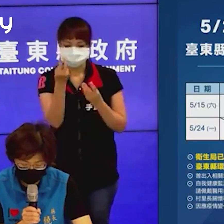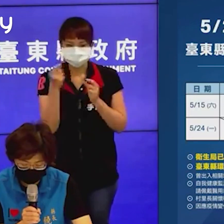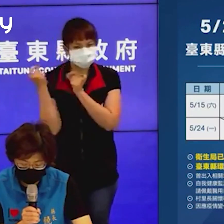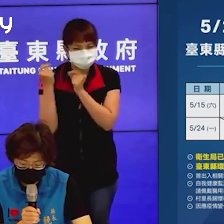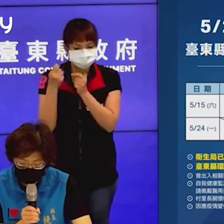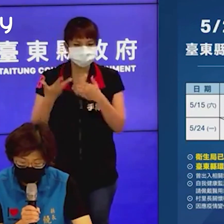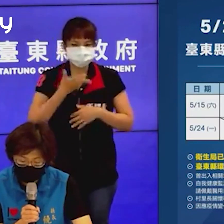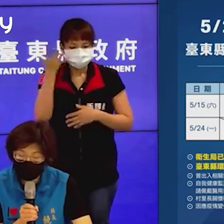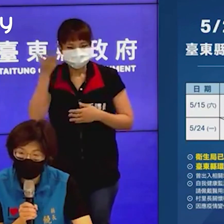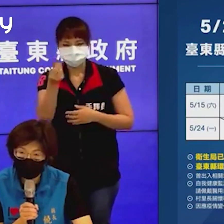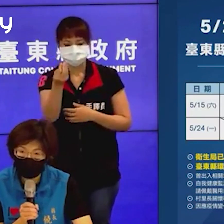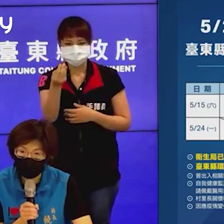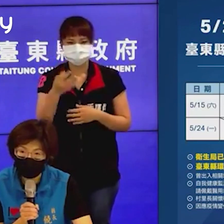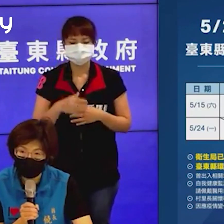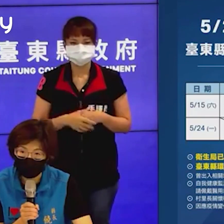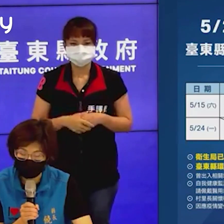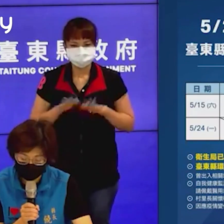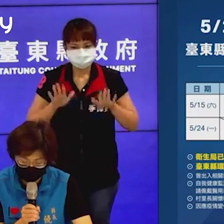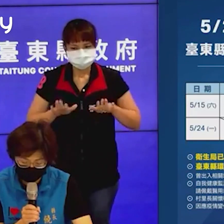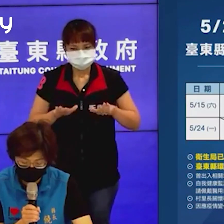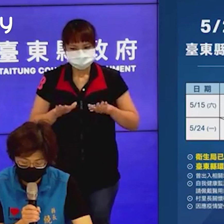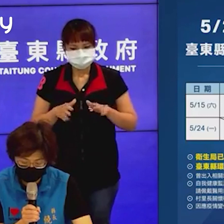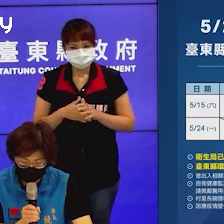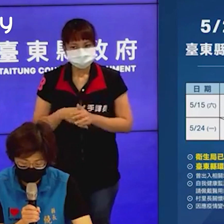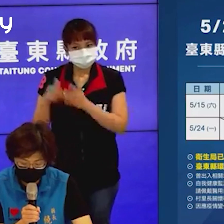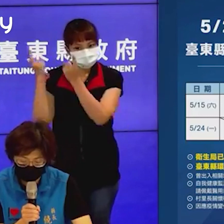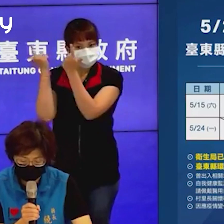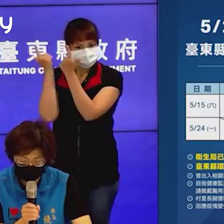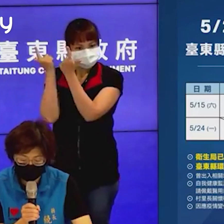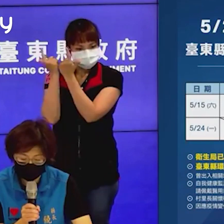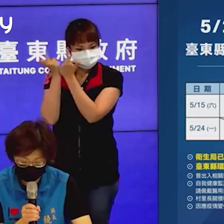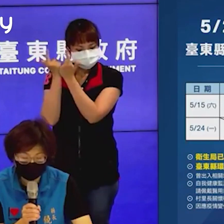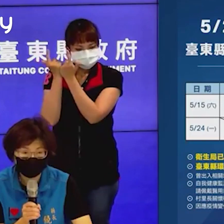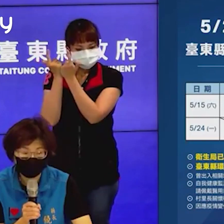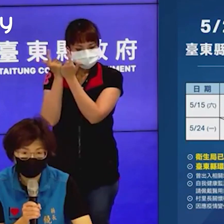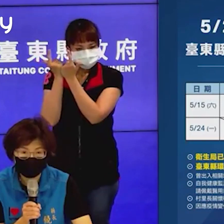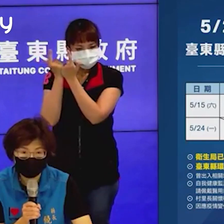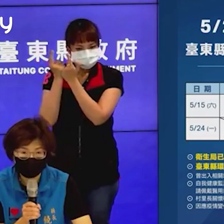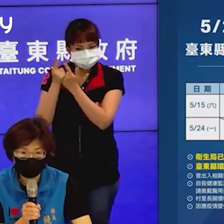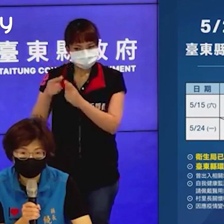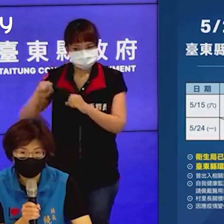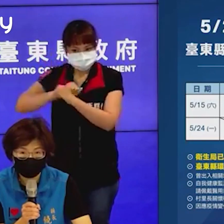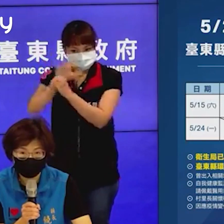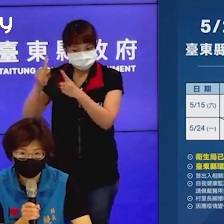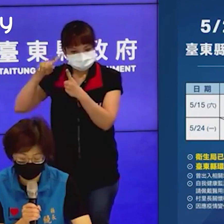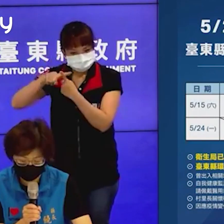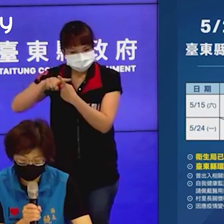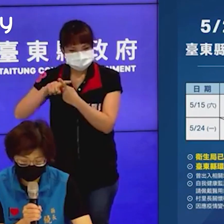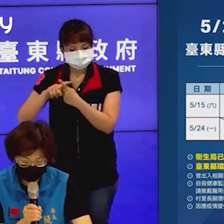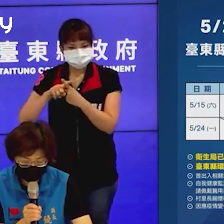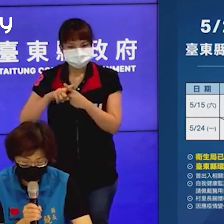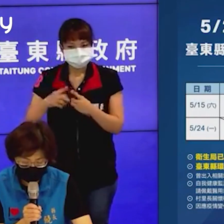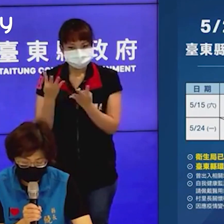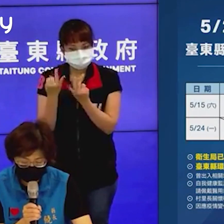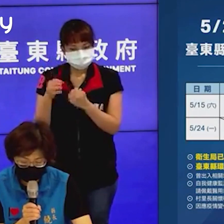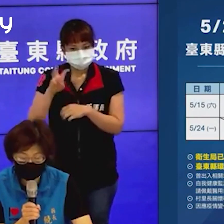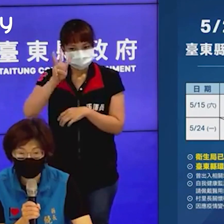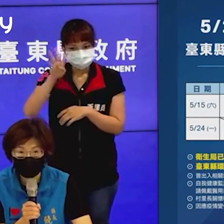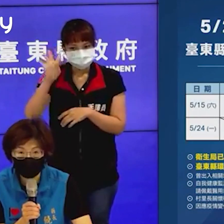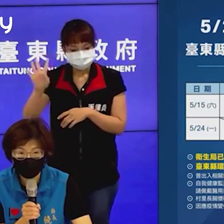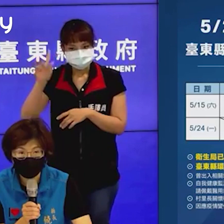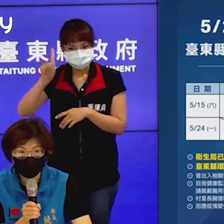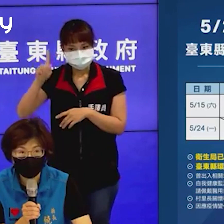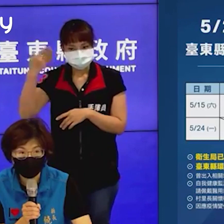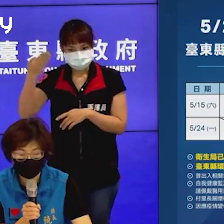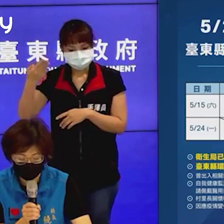外旅游史，但却与我们北部的个案，确诊个案3419一起参